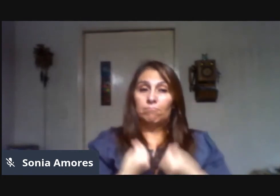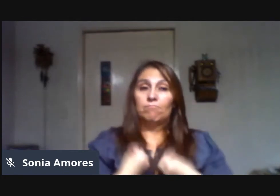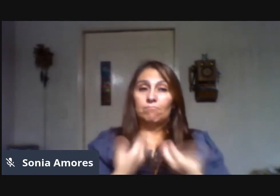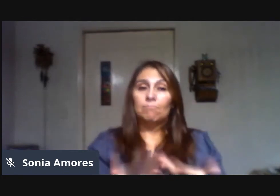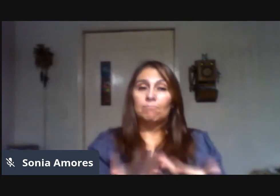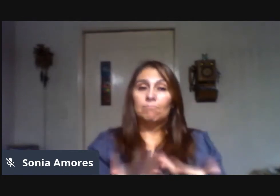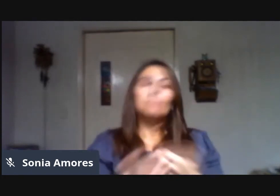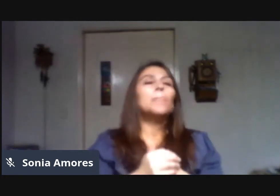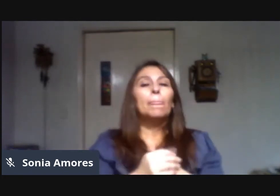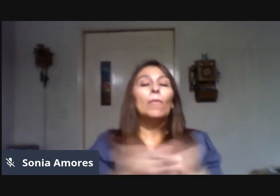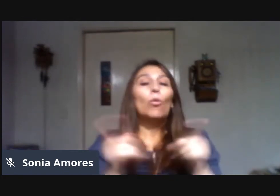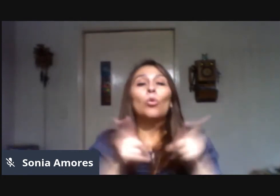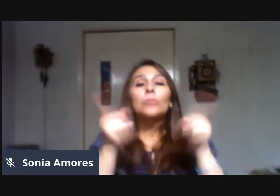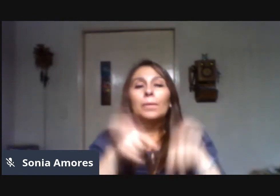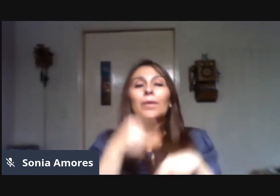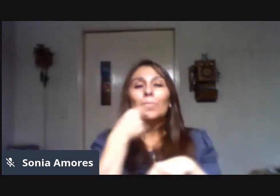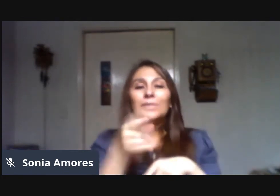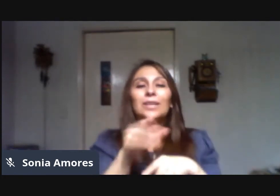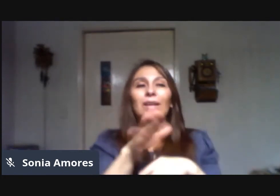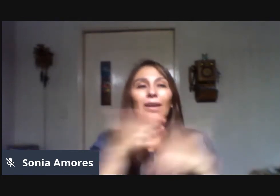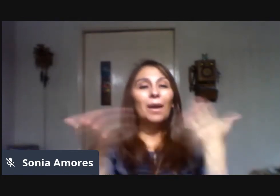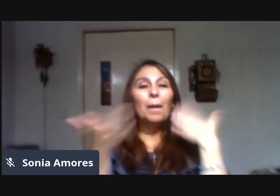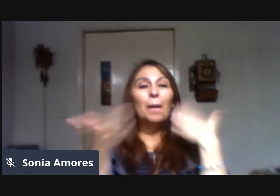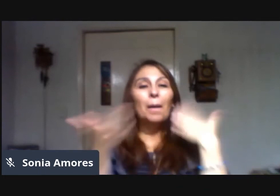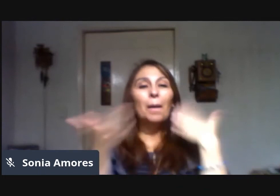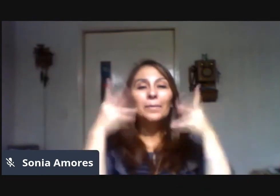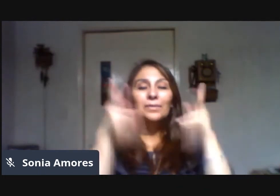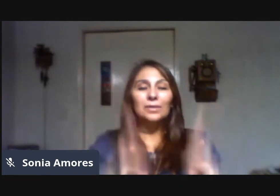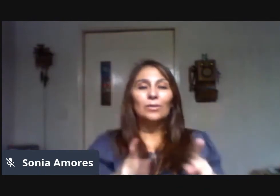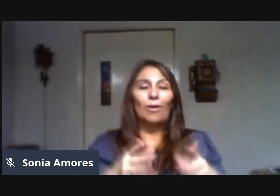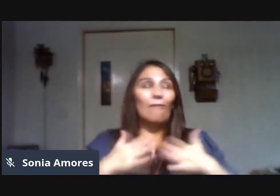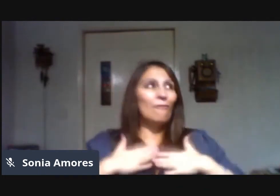ser feliz y a vivir bien?